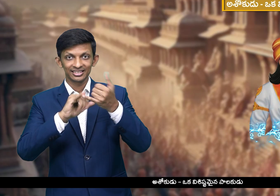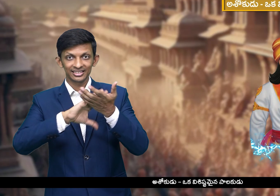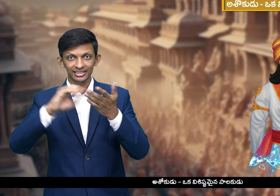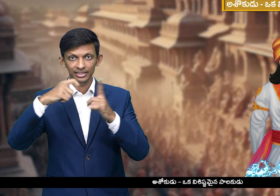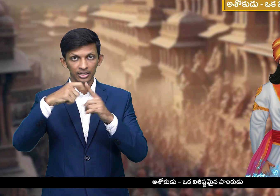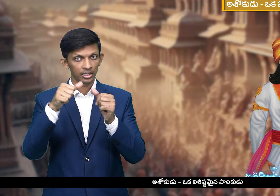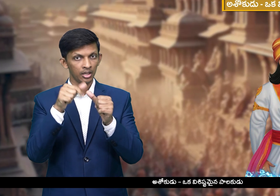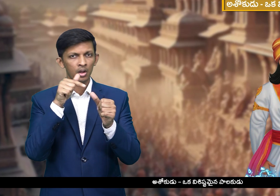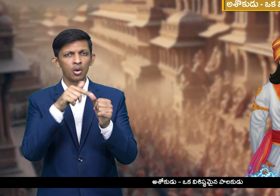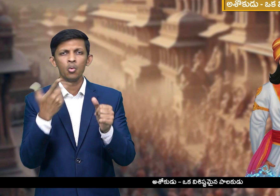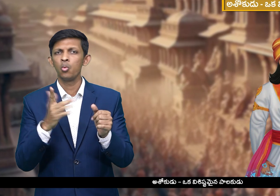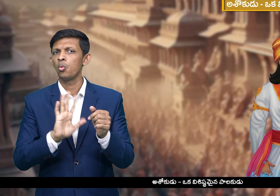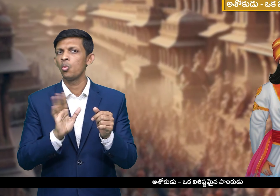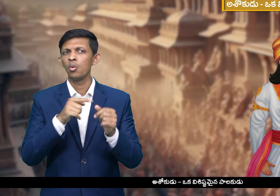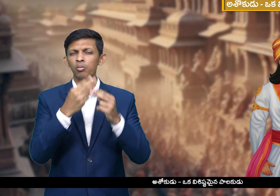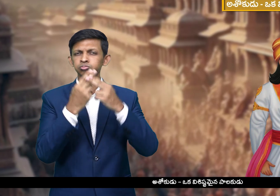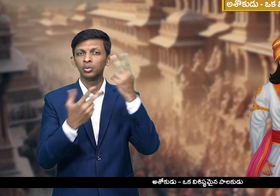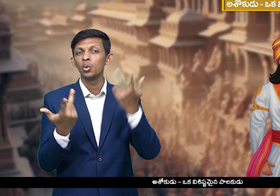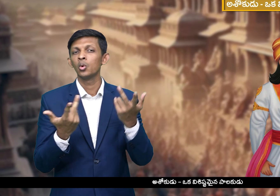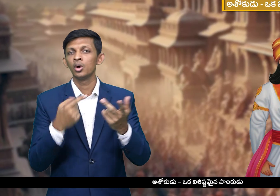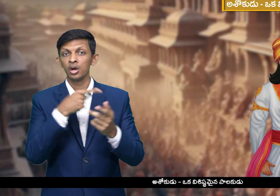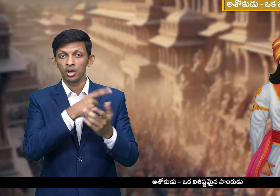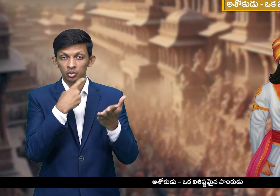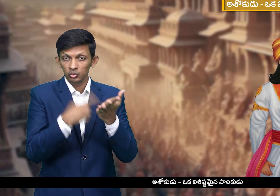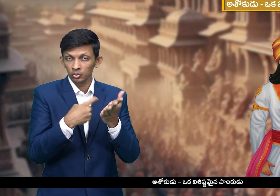అశోకుడు ఒక విశిష్టమైన పాలకుడు.